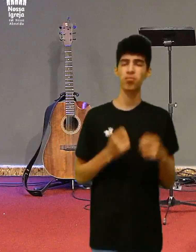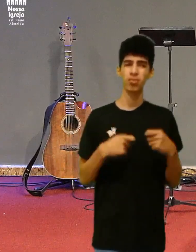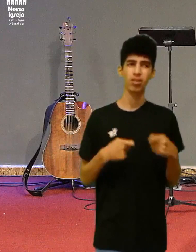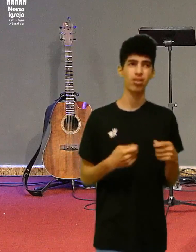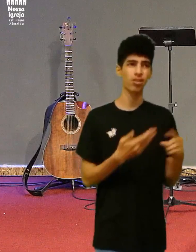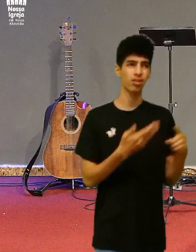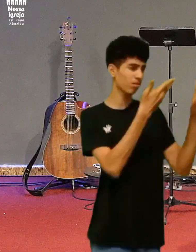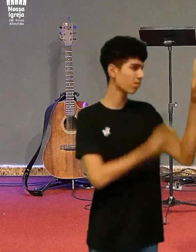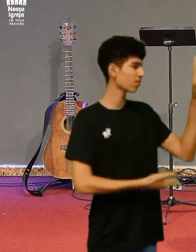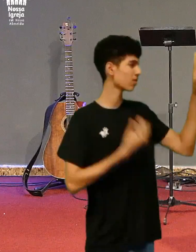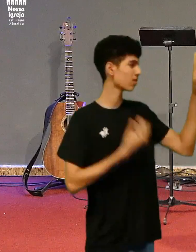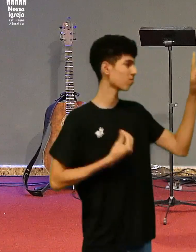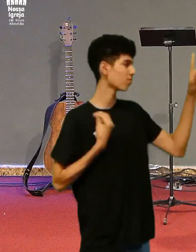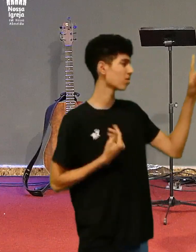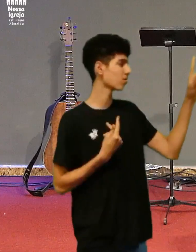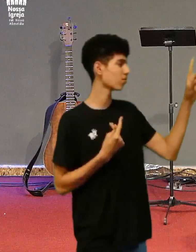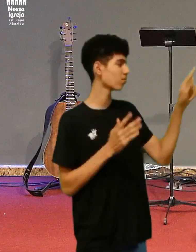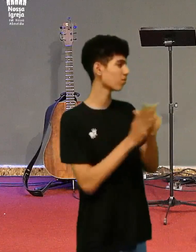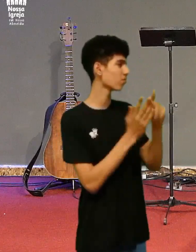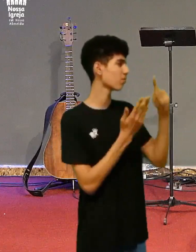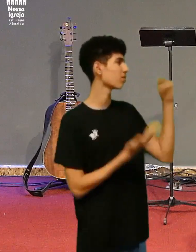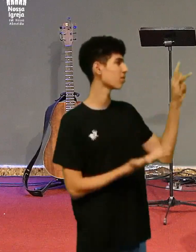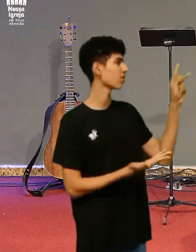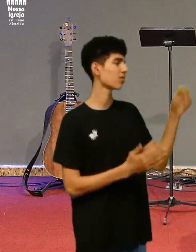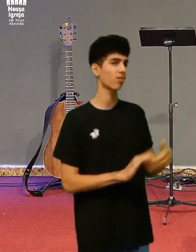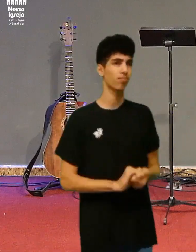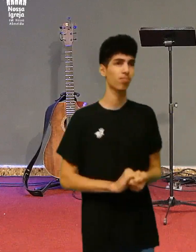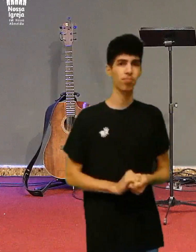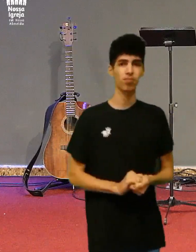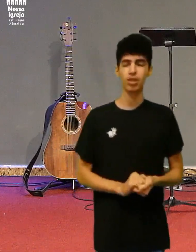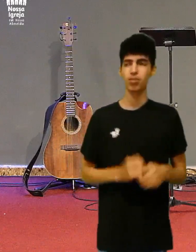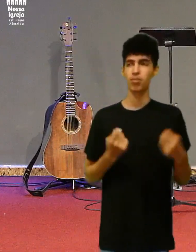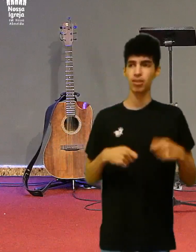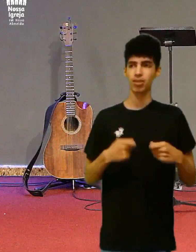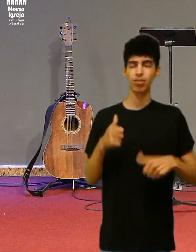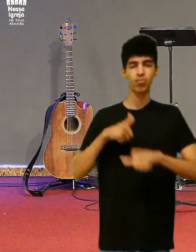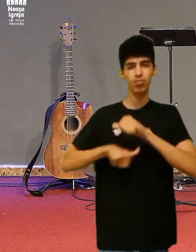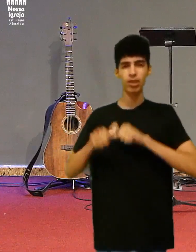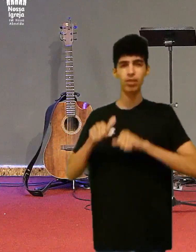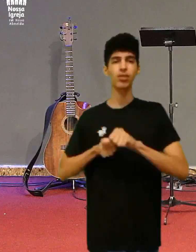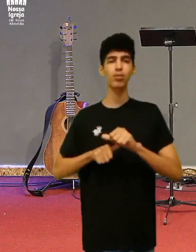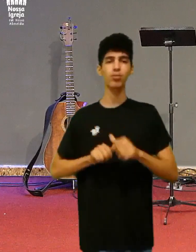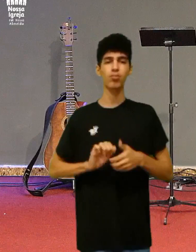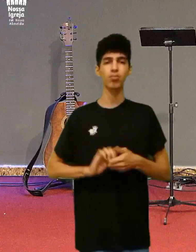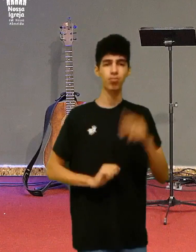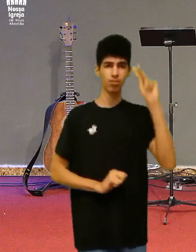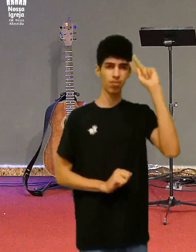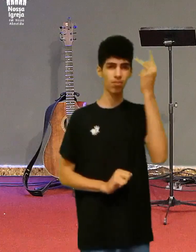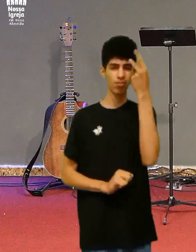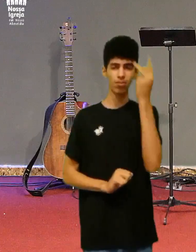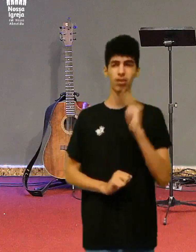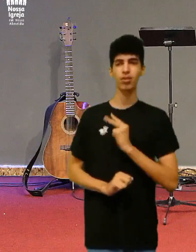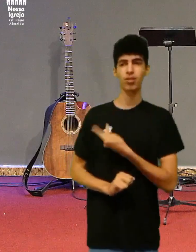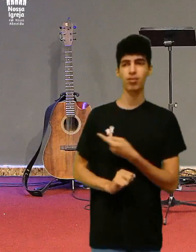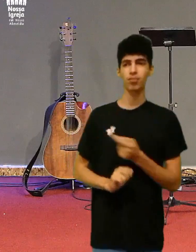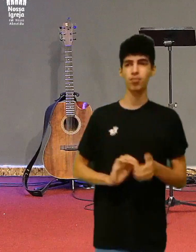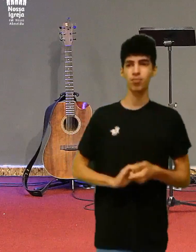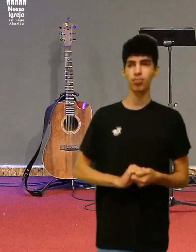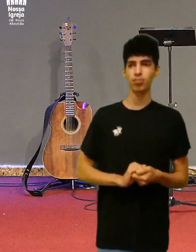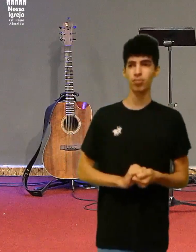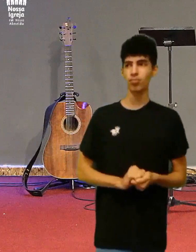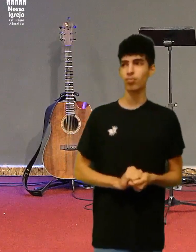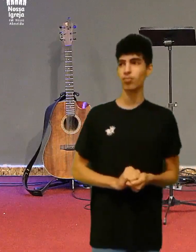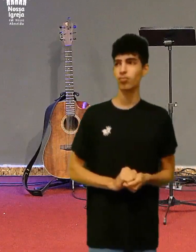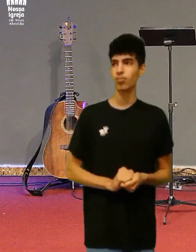vida de Deus, restaurando tudo por dentro. Só sai e vem. E o restante da igreja continua.